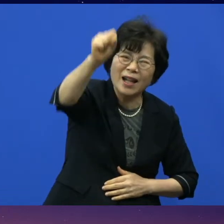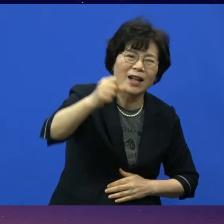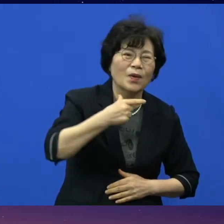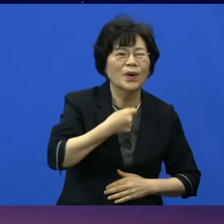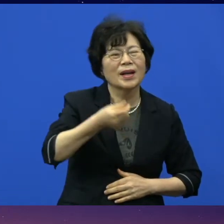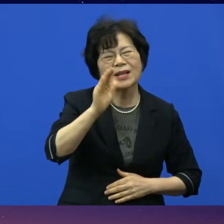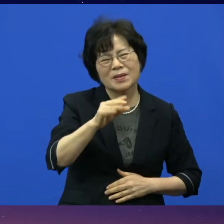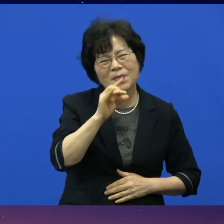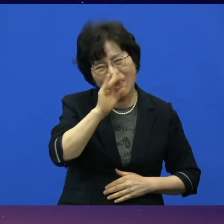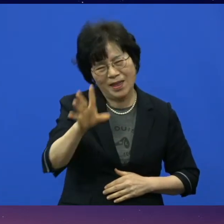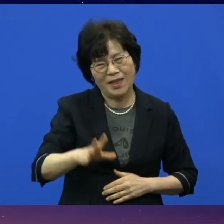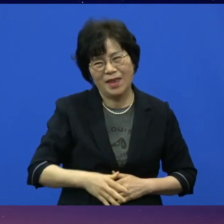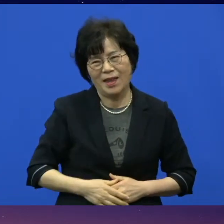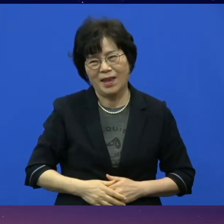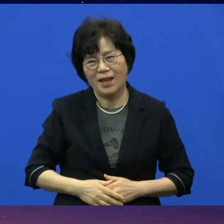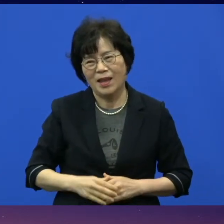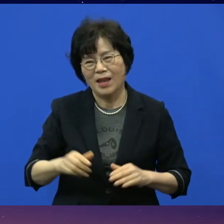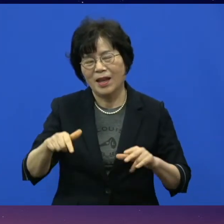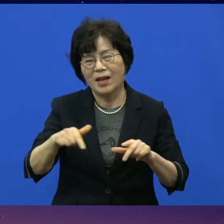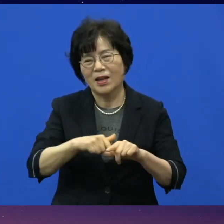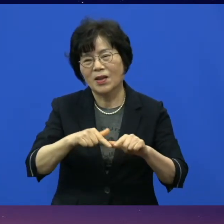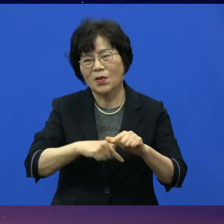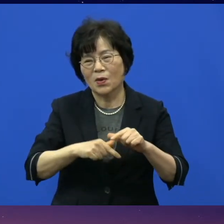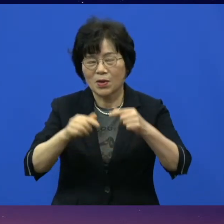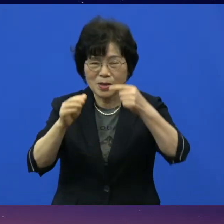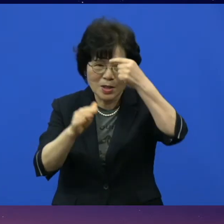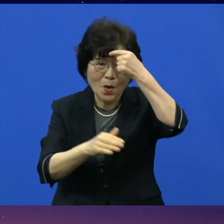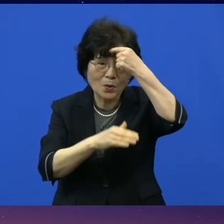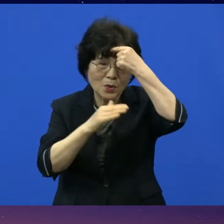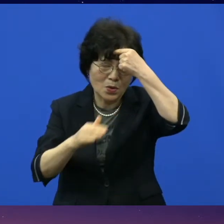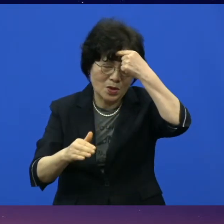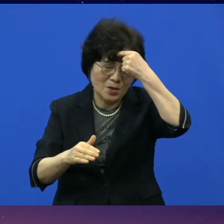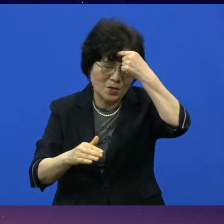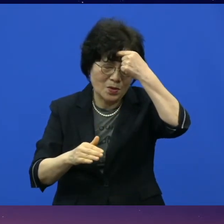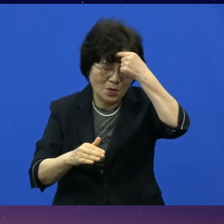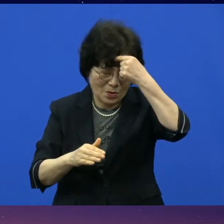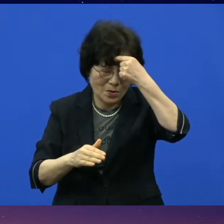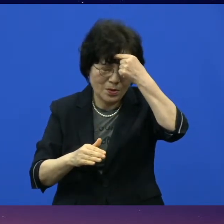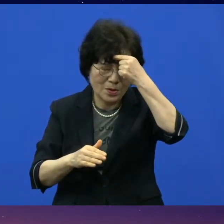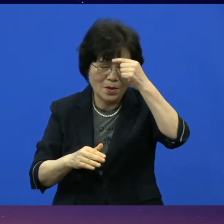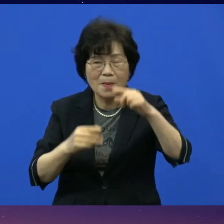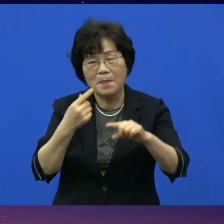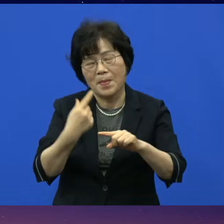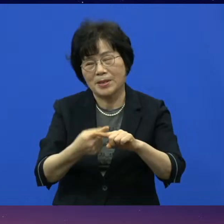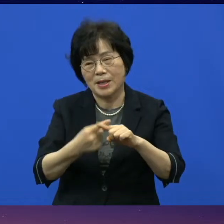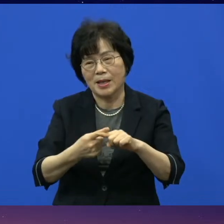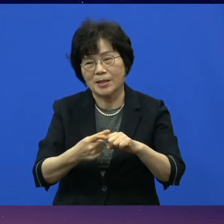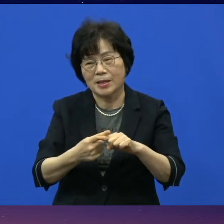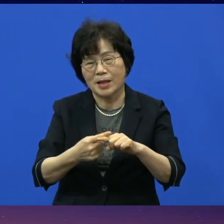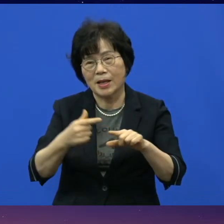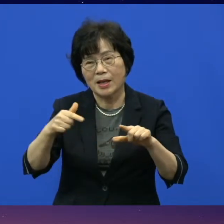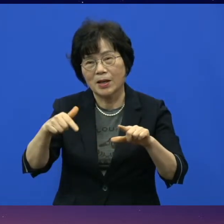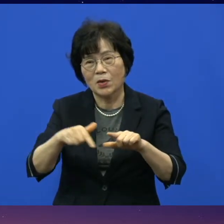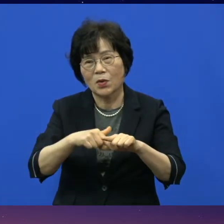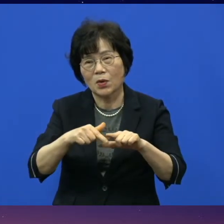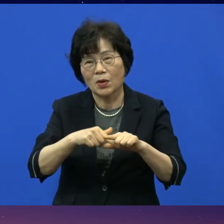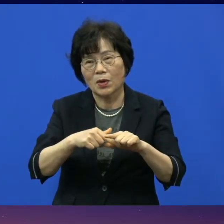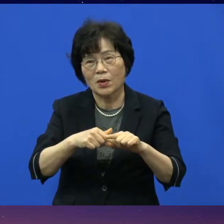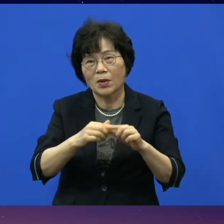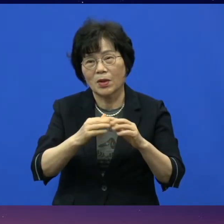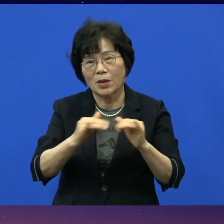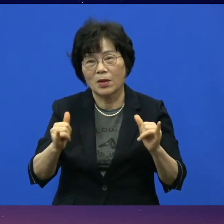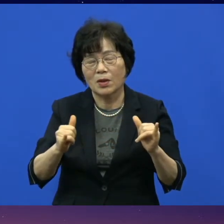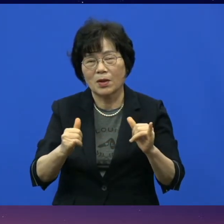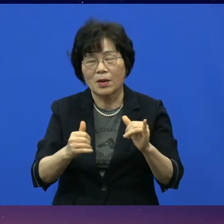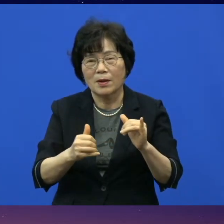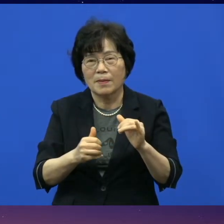기독교 안에서도 승리주의자들이에요. 정상에서 만나 고지를 정복하자. 이 기독교 안에 있는 이런 승리주의자들의